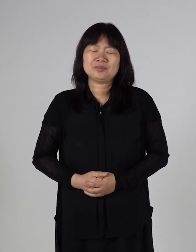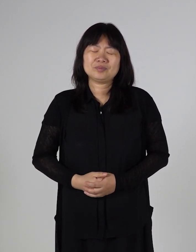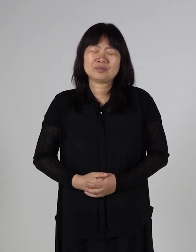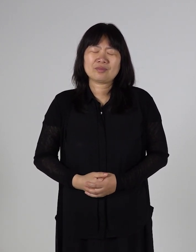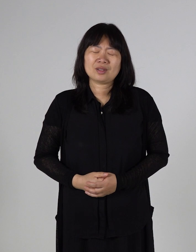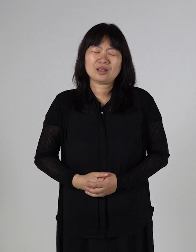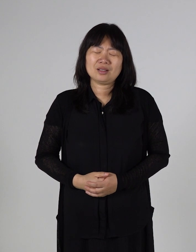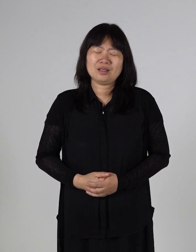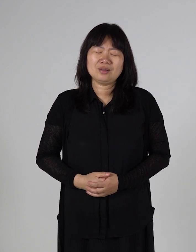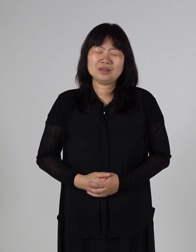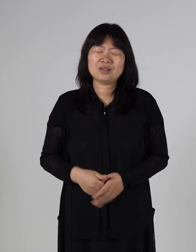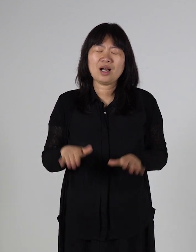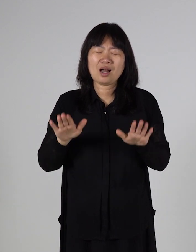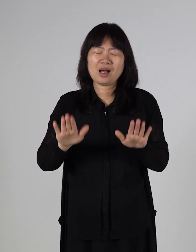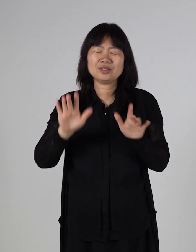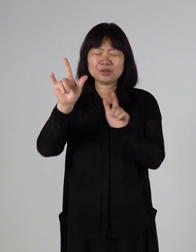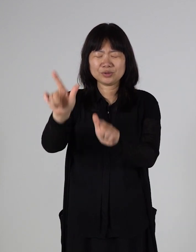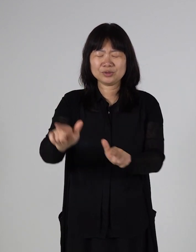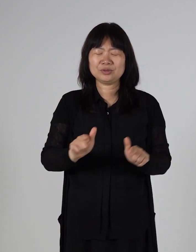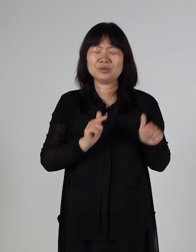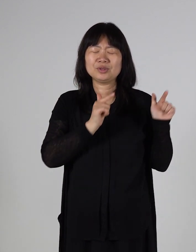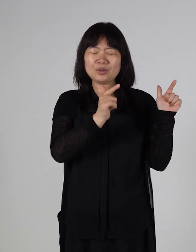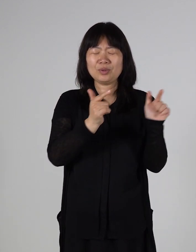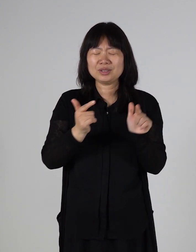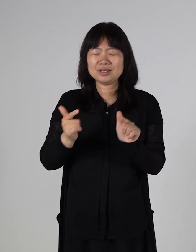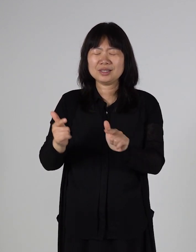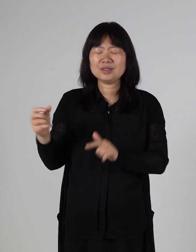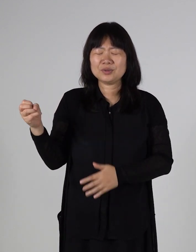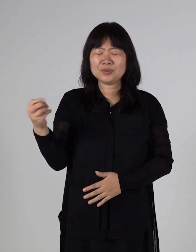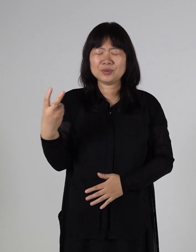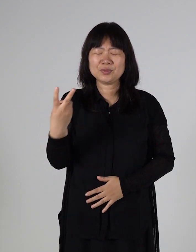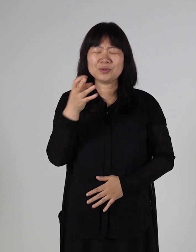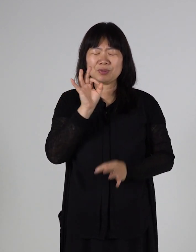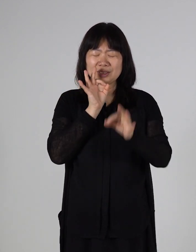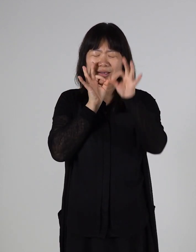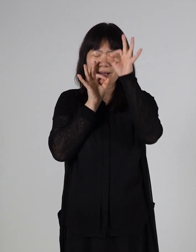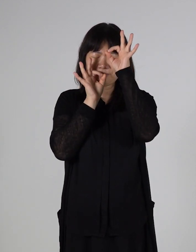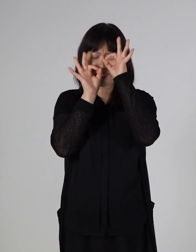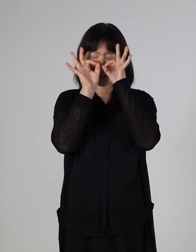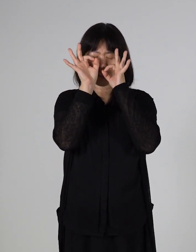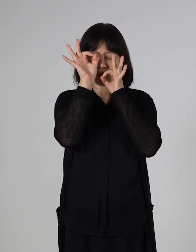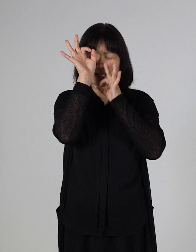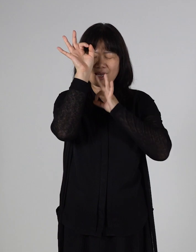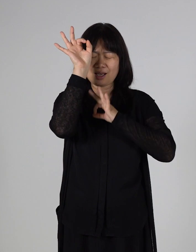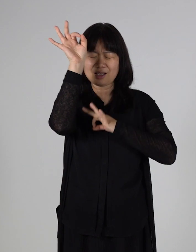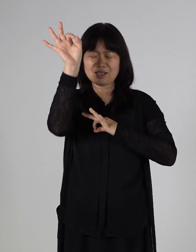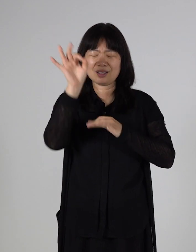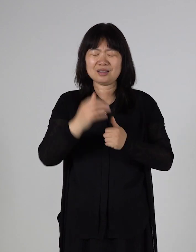오늘 하루 또 실수합니다.